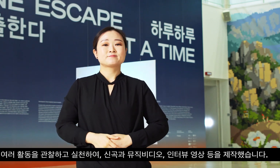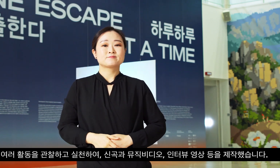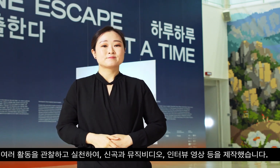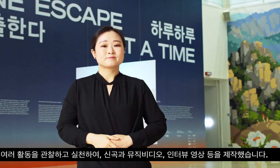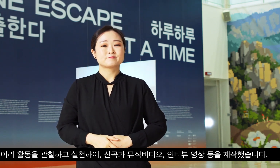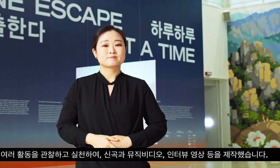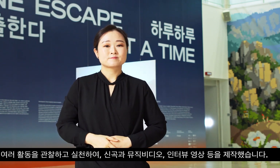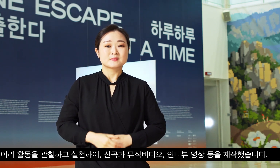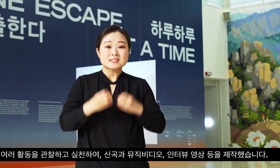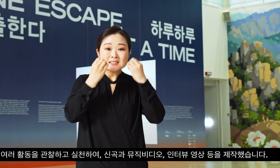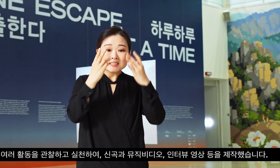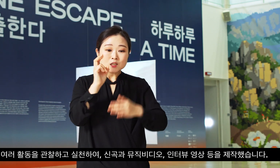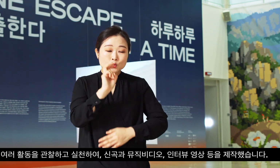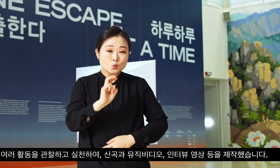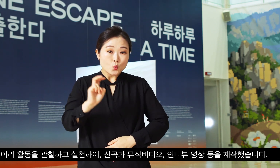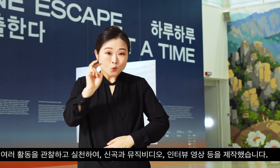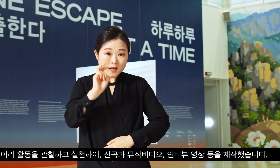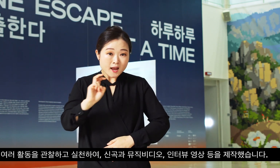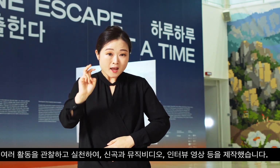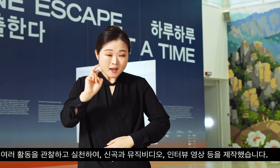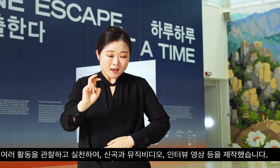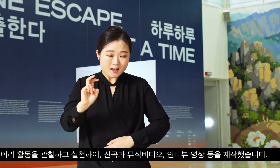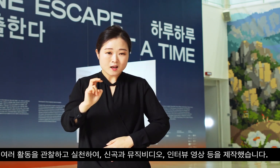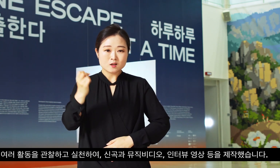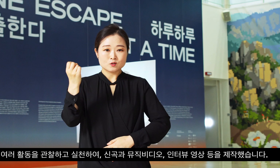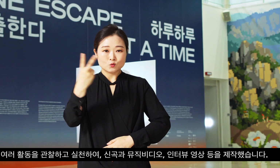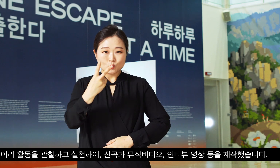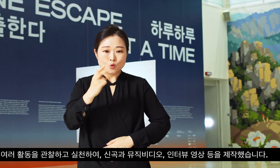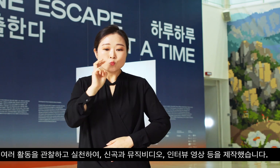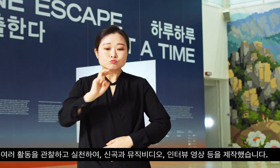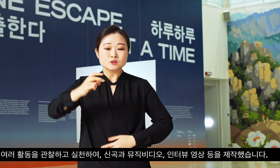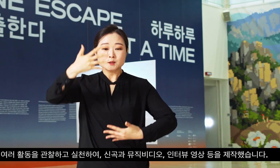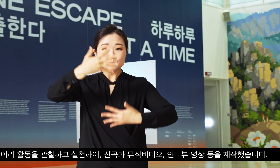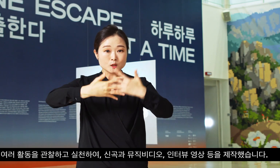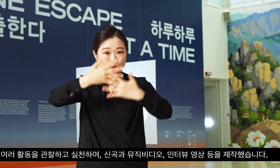신곡과 뮤직비디오 인터뷰 영상 등을 제작했습니다.